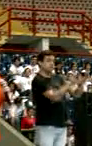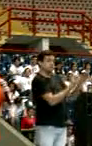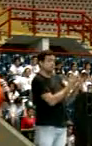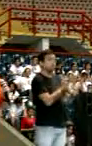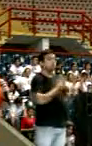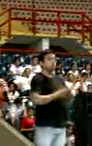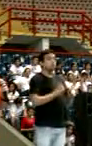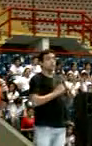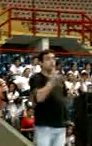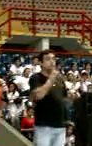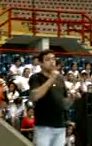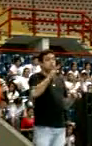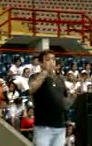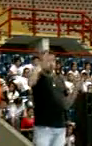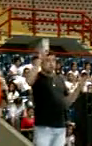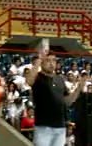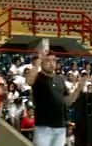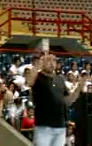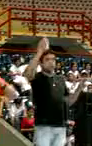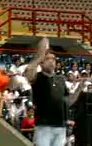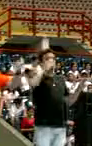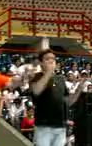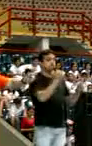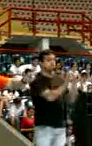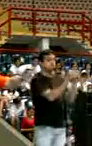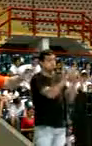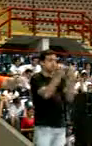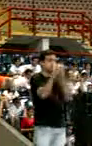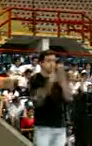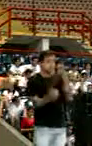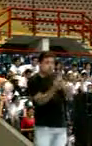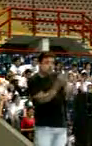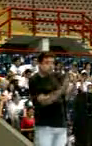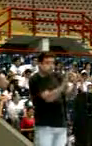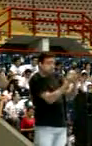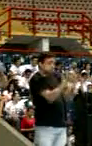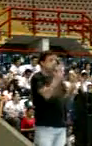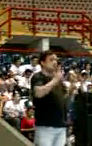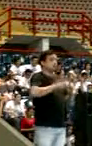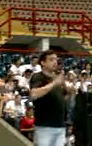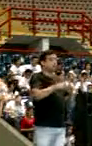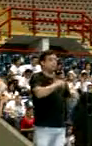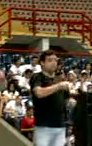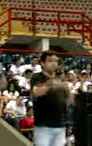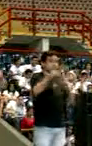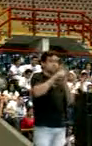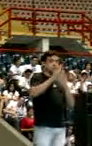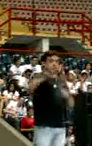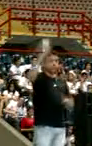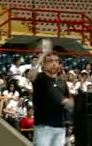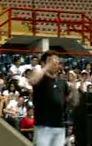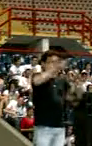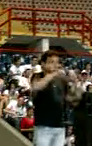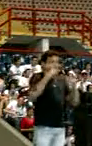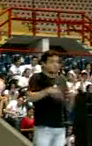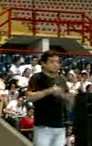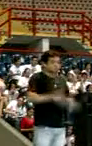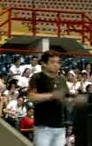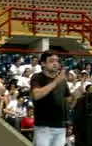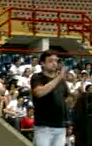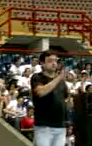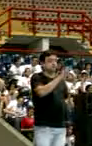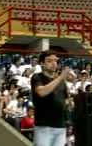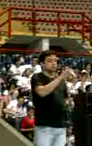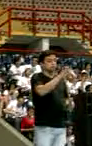que o homem não é igual a Deus. Ele é semelhante porque ele é um criador e é uma criatura. Aí não